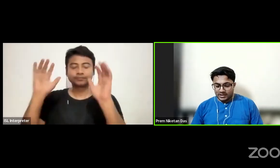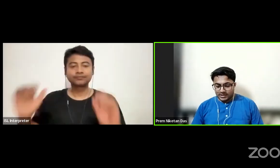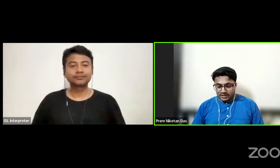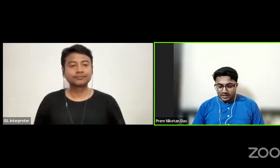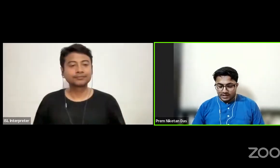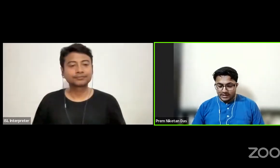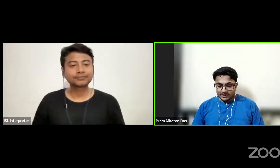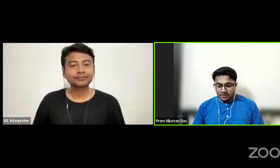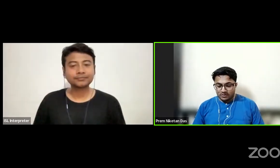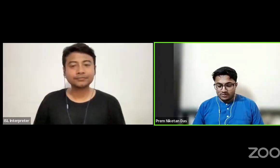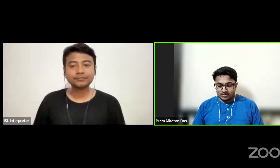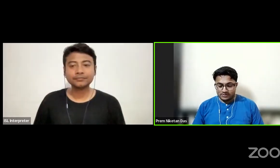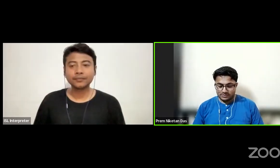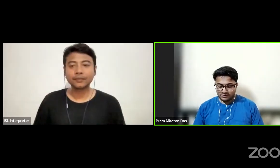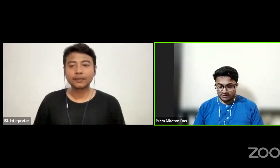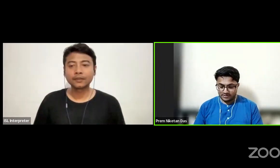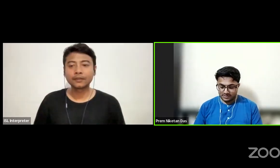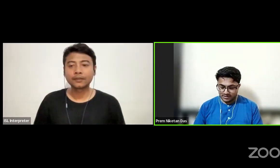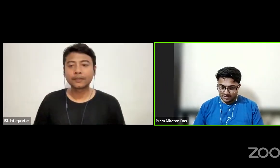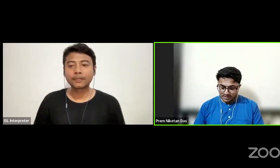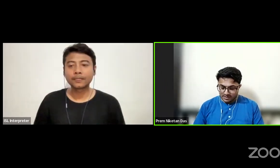तो ये है अध्याय 9